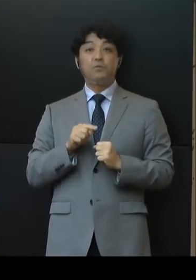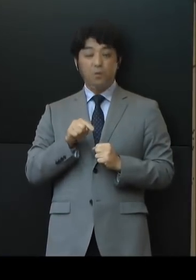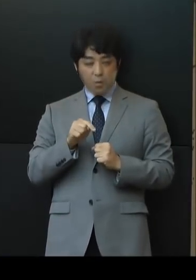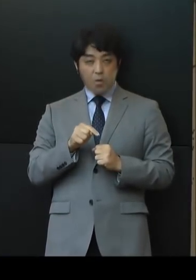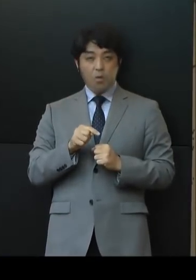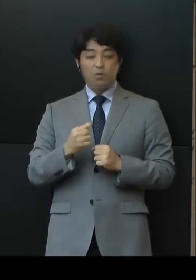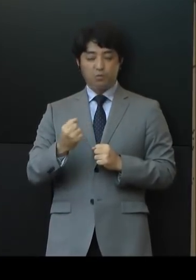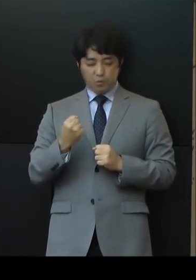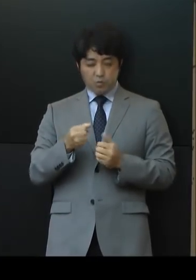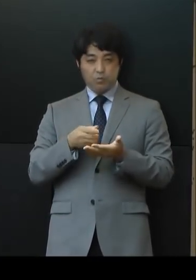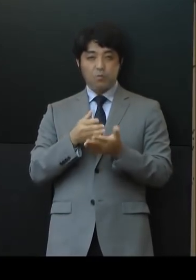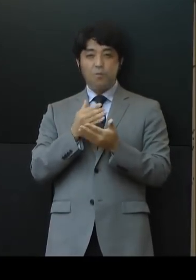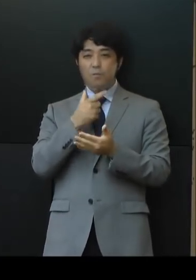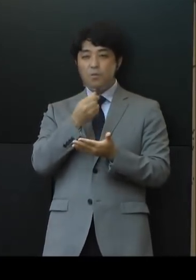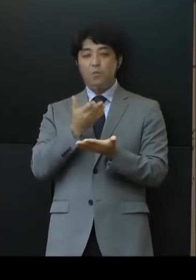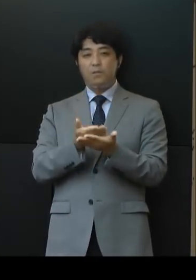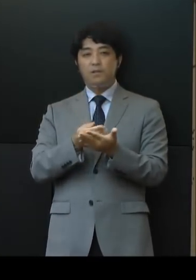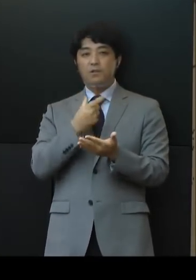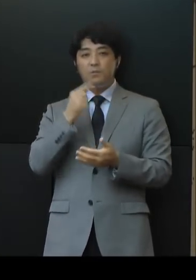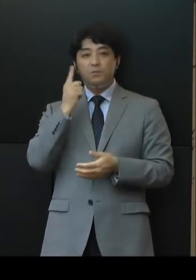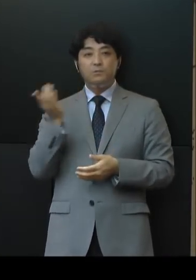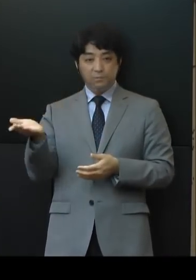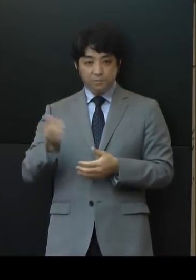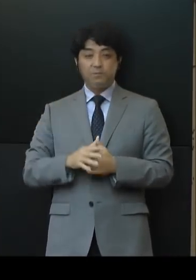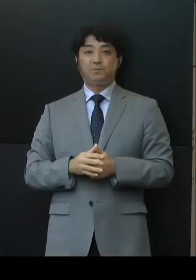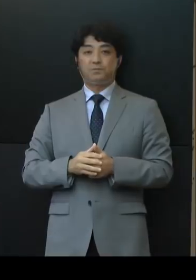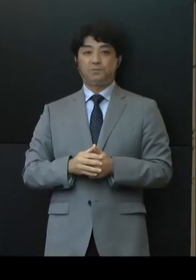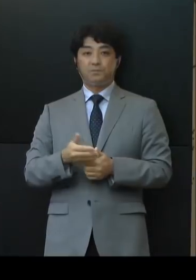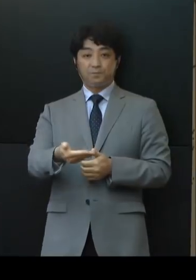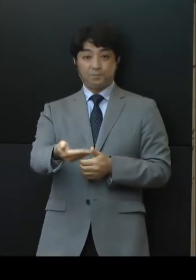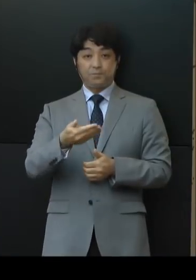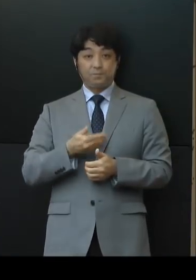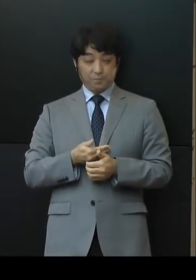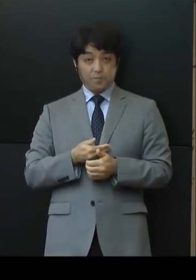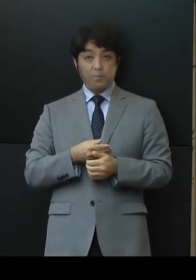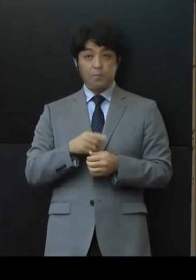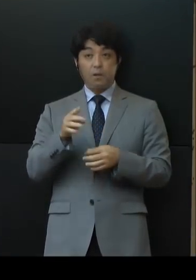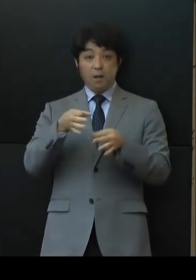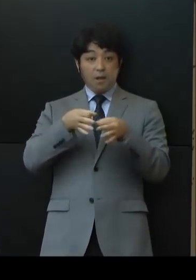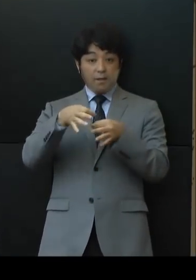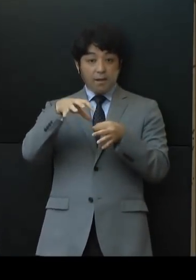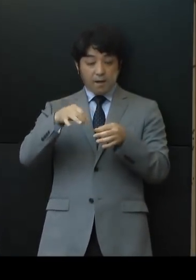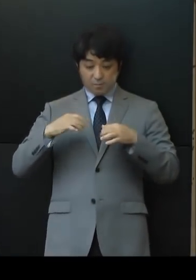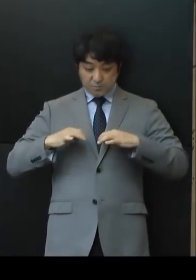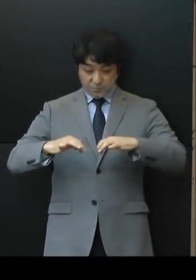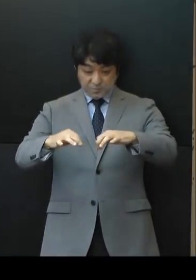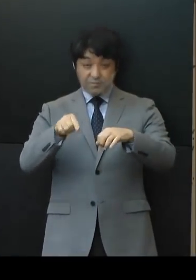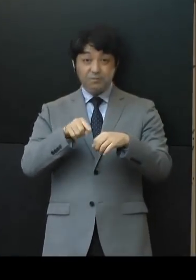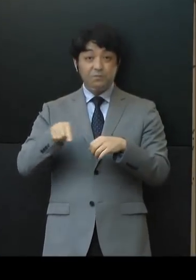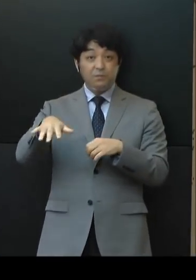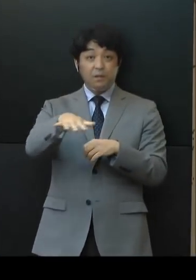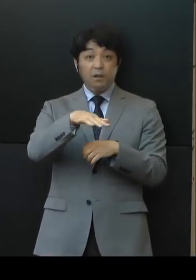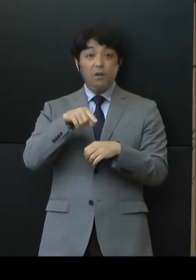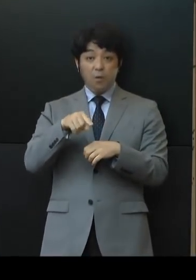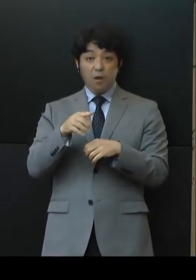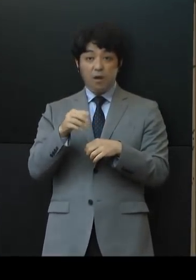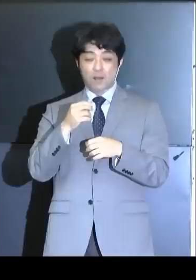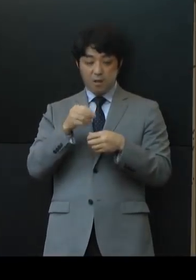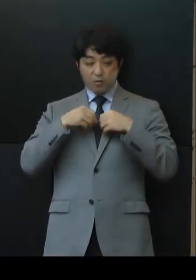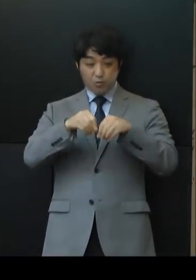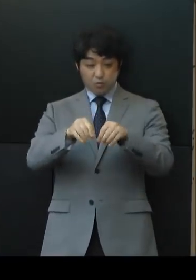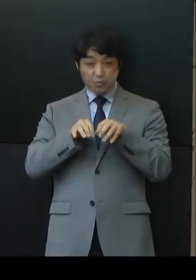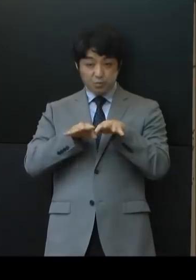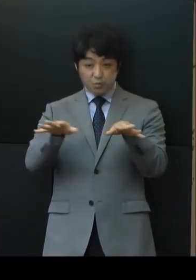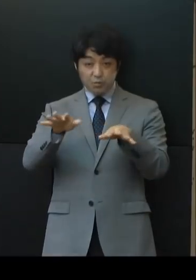ので、丸の2つ目ですが繁華街における感染症拡大防止のための警戒活